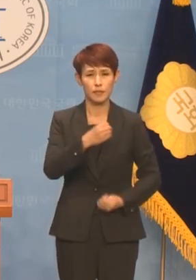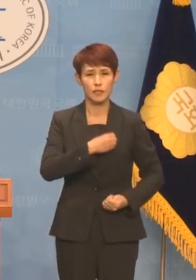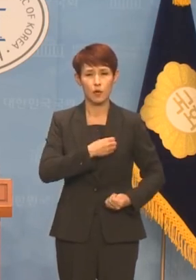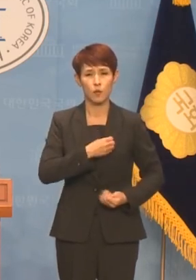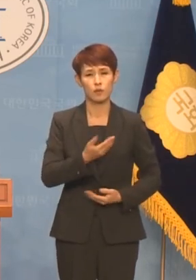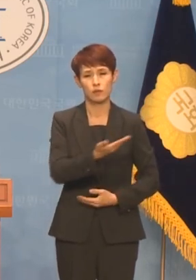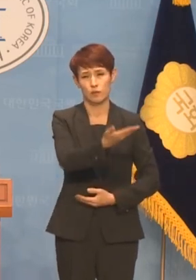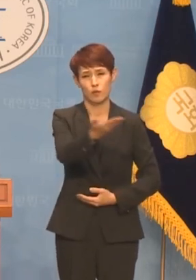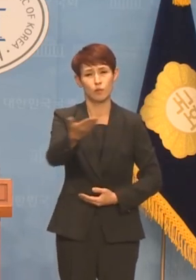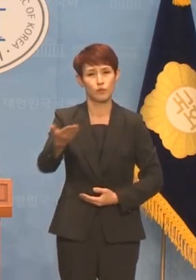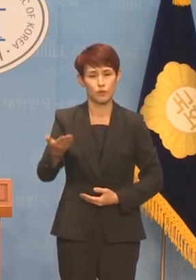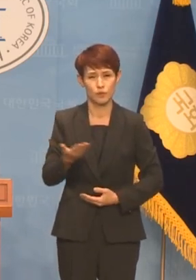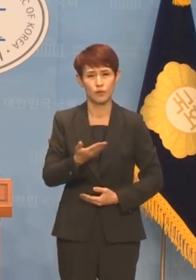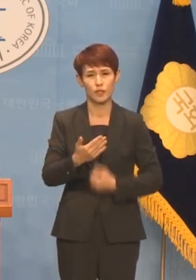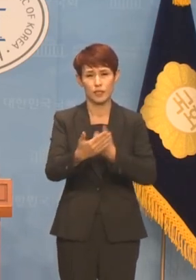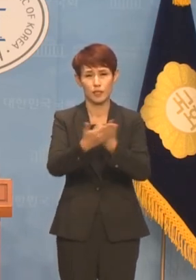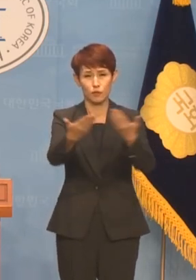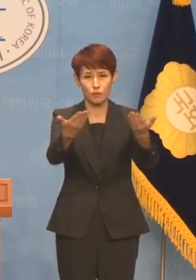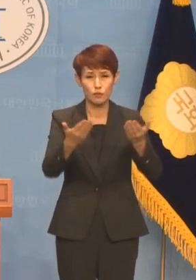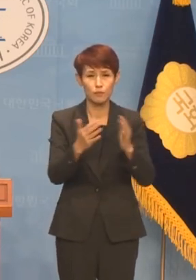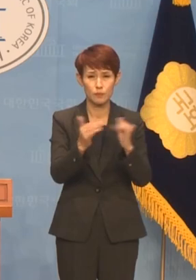당원과